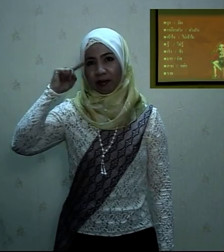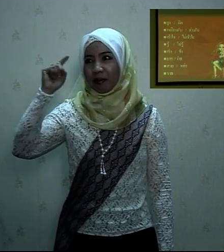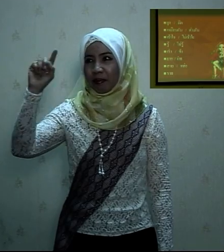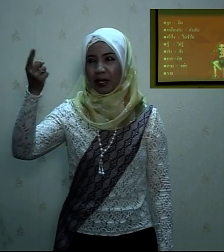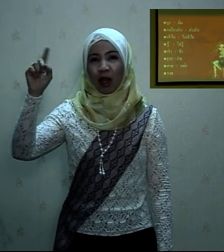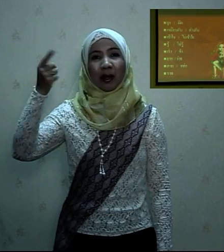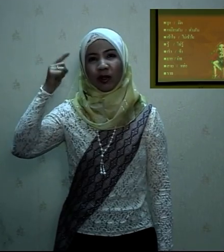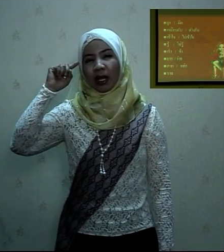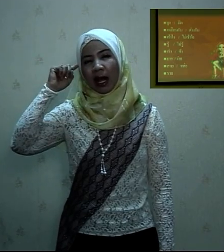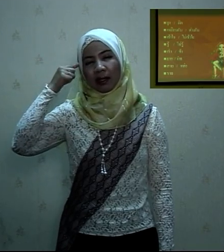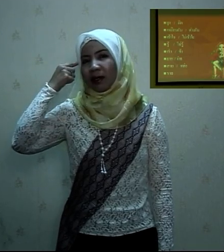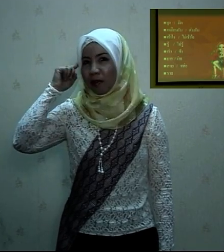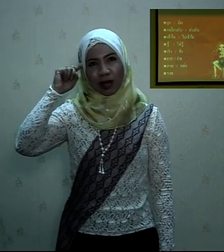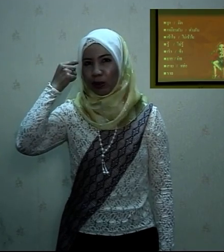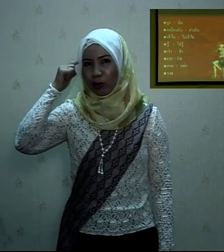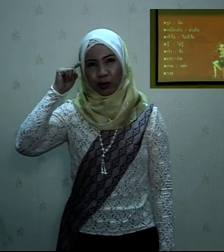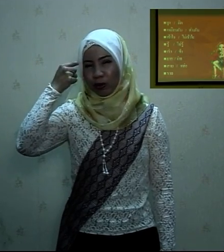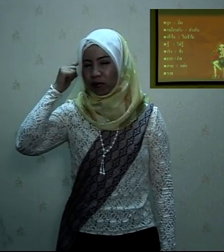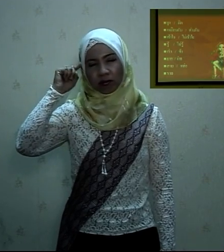ไม่รู้บิดข้อมือด้วยนะคะ